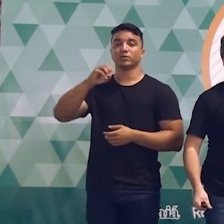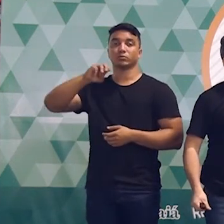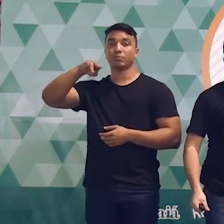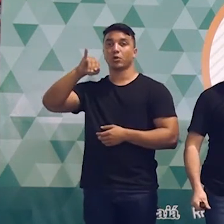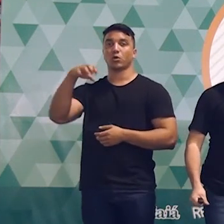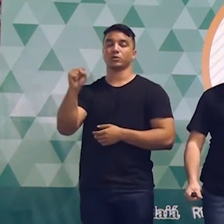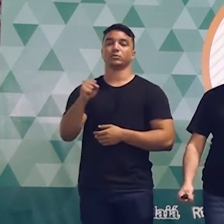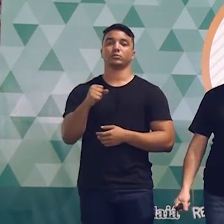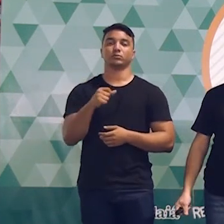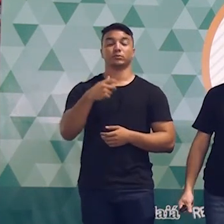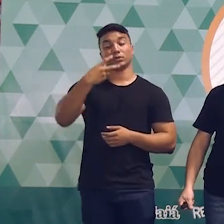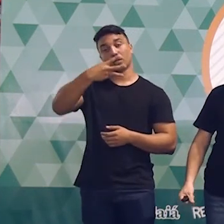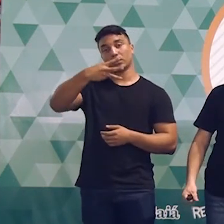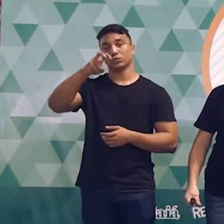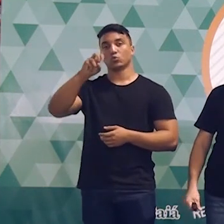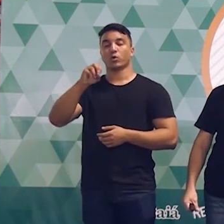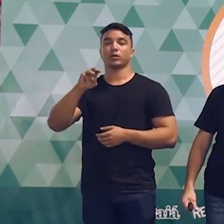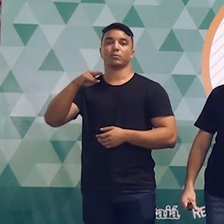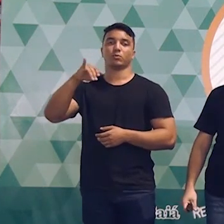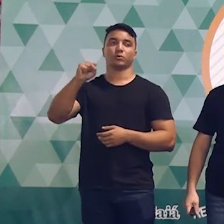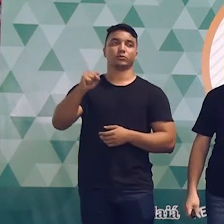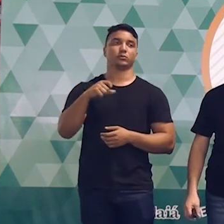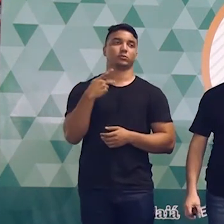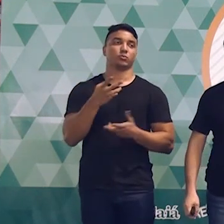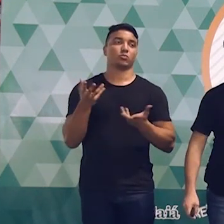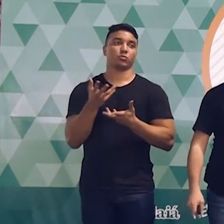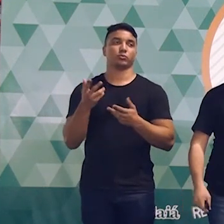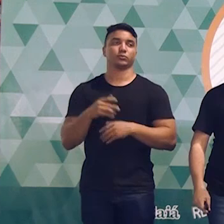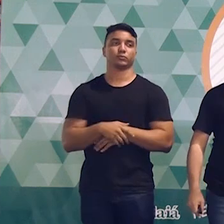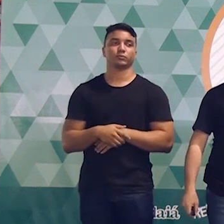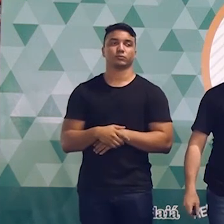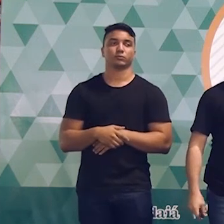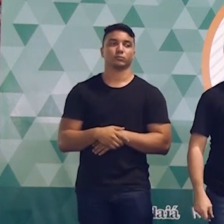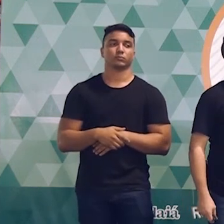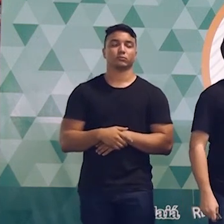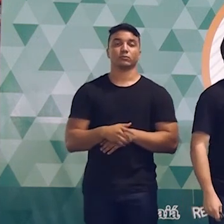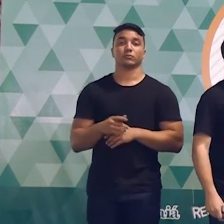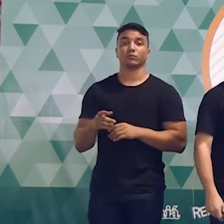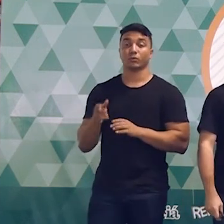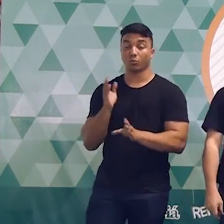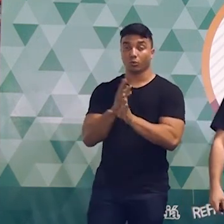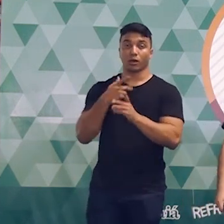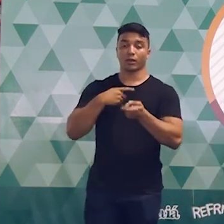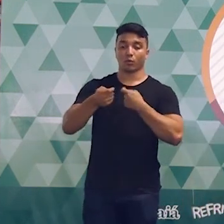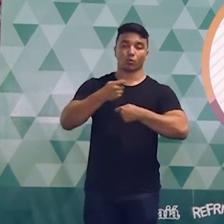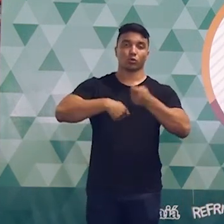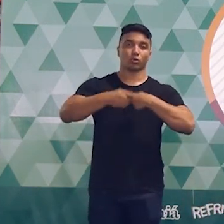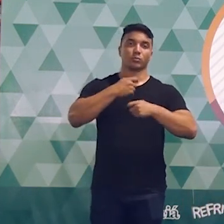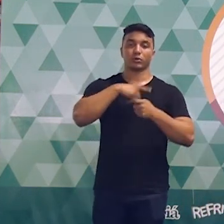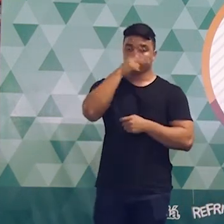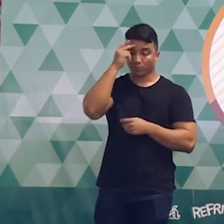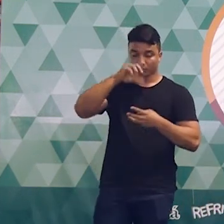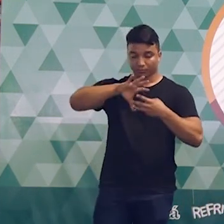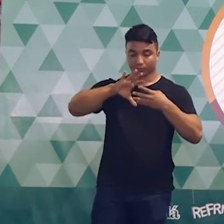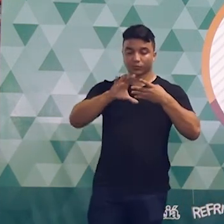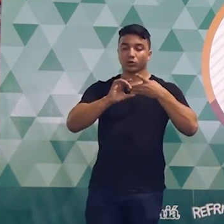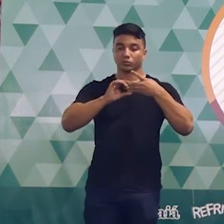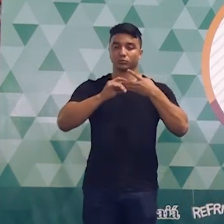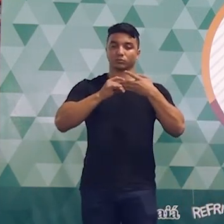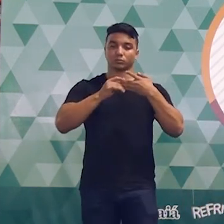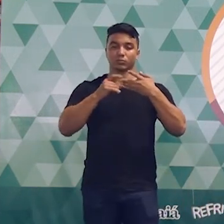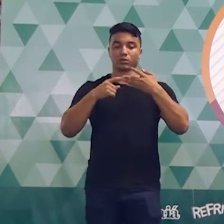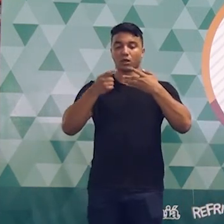de pessoas. 350 milhões mais ou menos a população deles hoje. É por conta da economia. Na realidade, a gente junta os 3 últimos